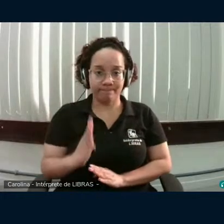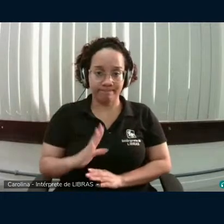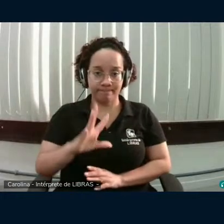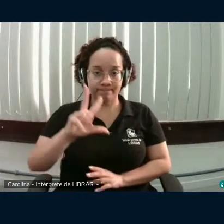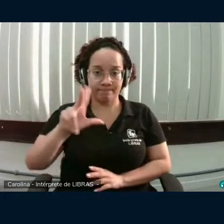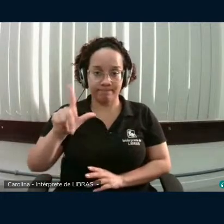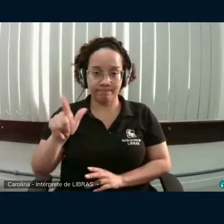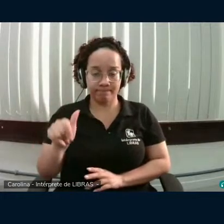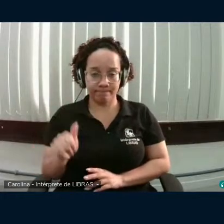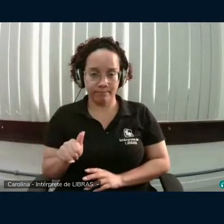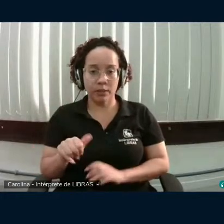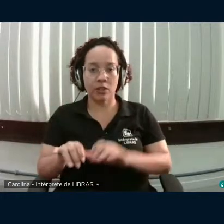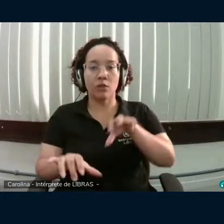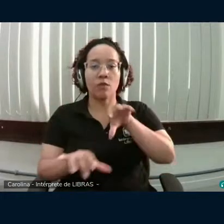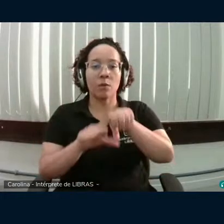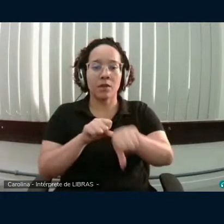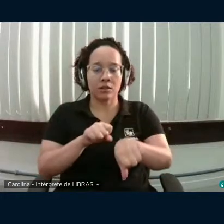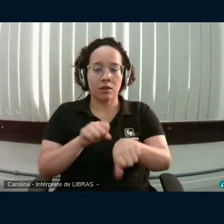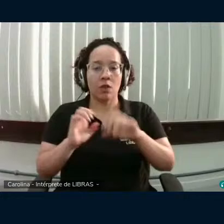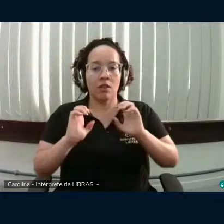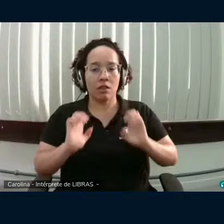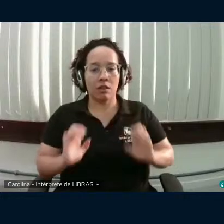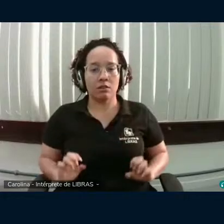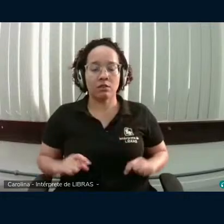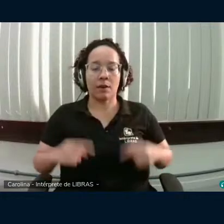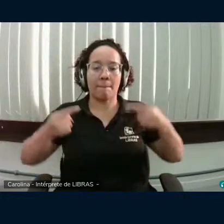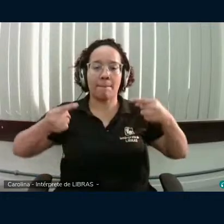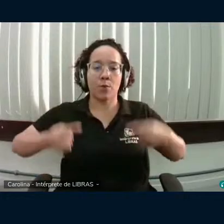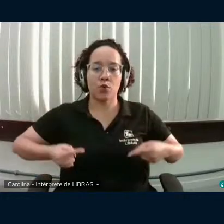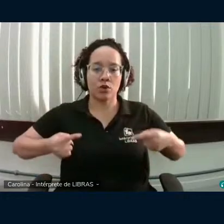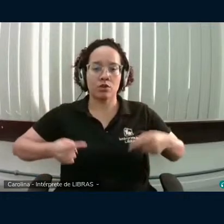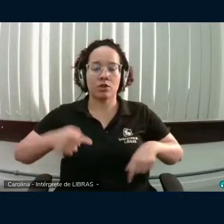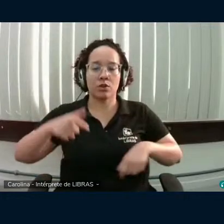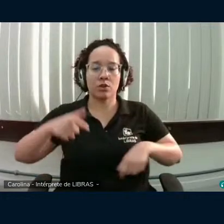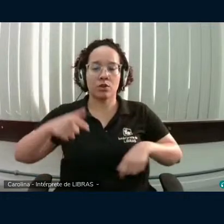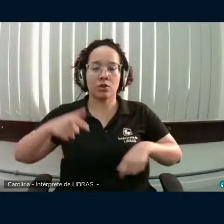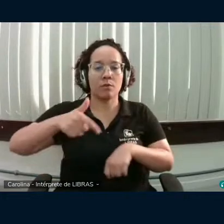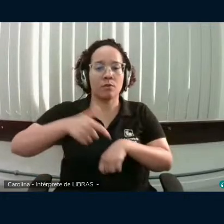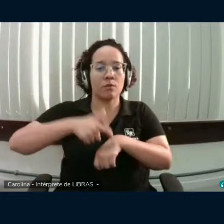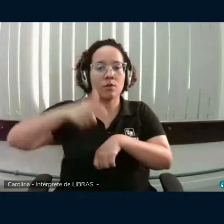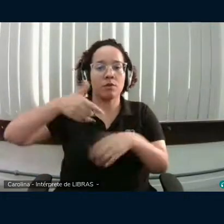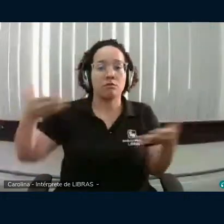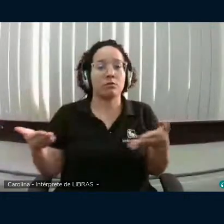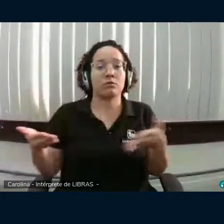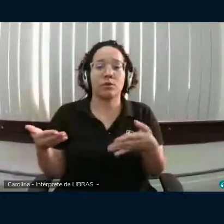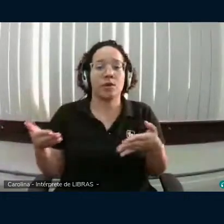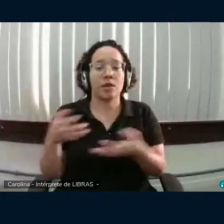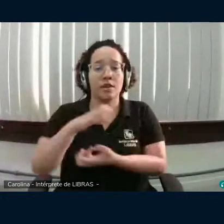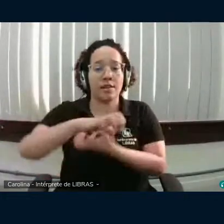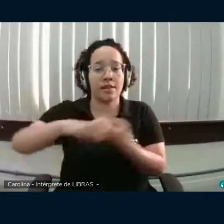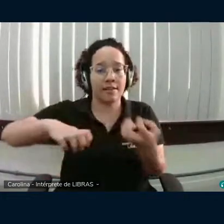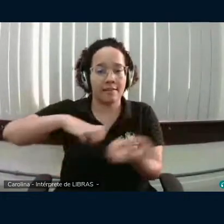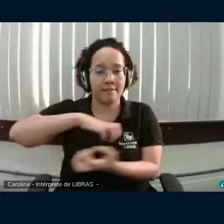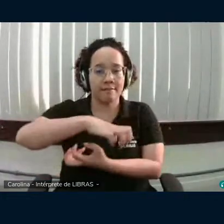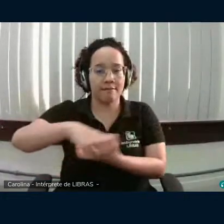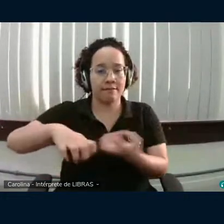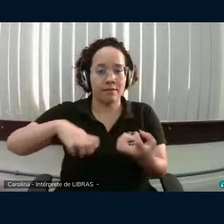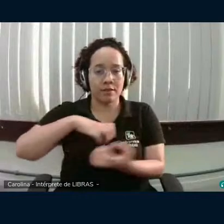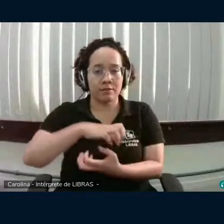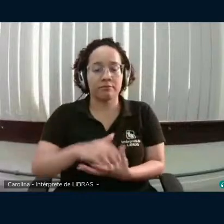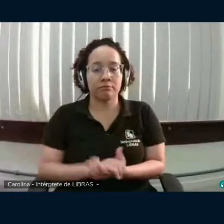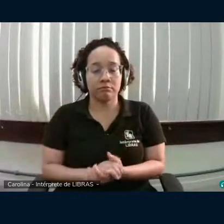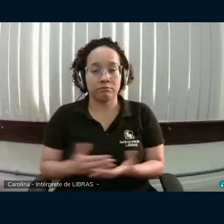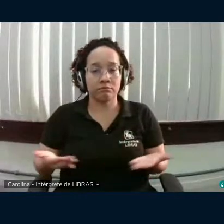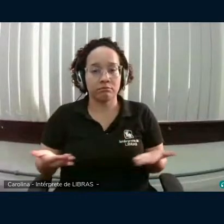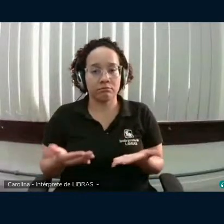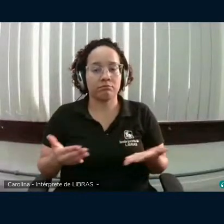formação ético-política dos nossos servidores, diante, inclusive, do momento de greve. Bom, eu comecei a minha fala manifestando